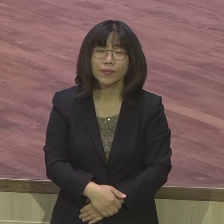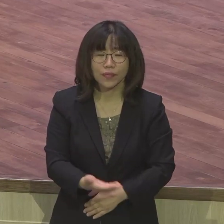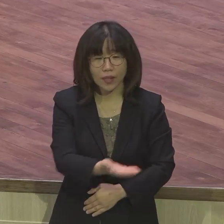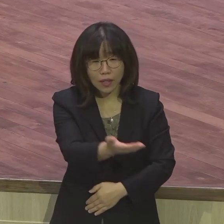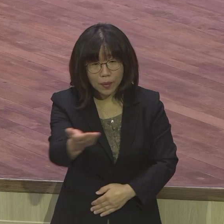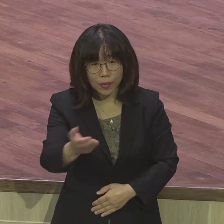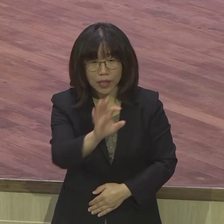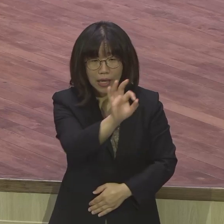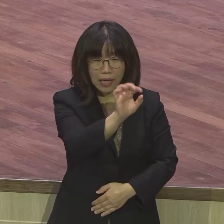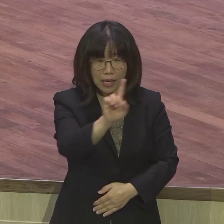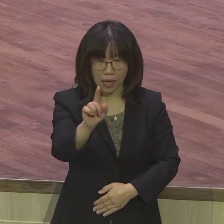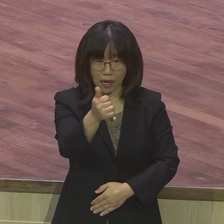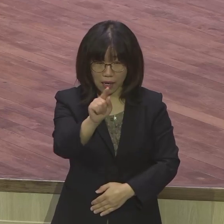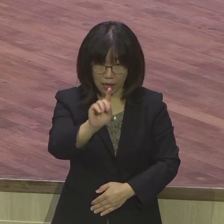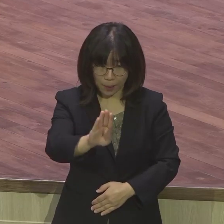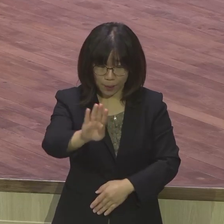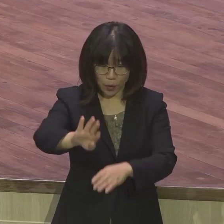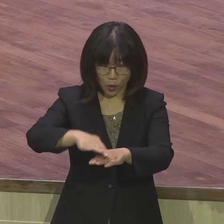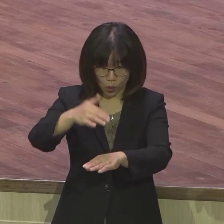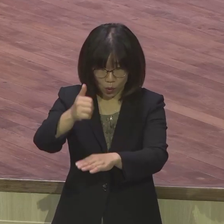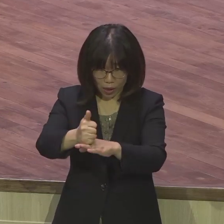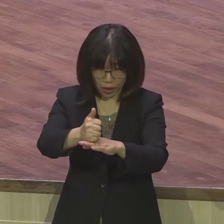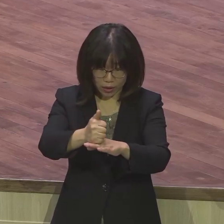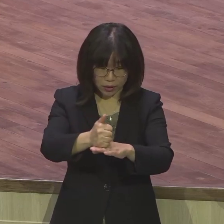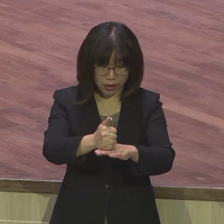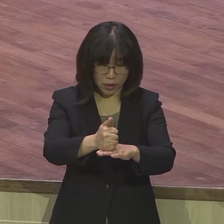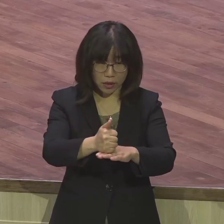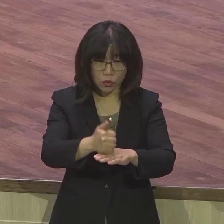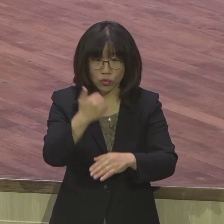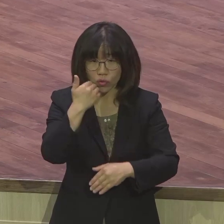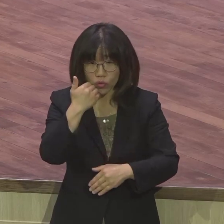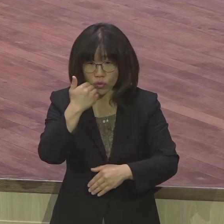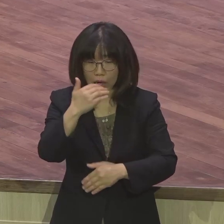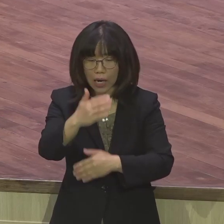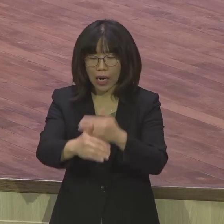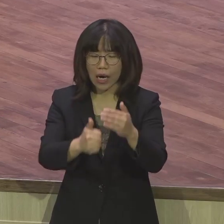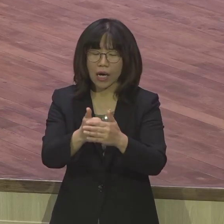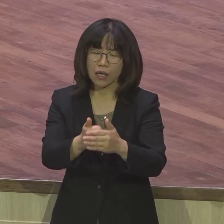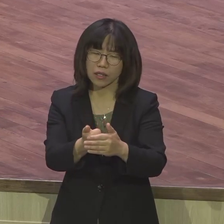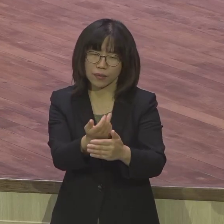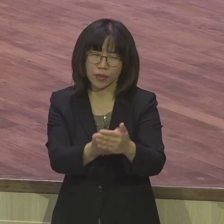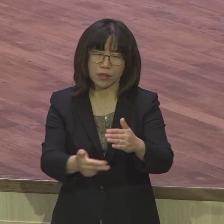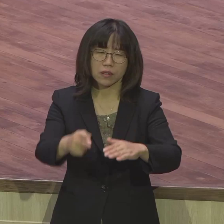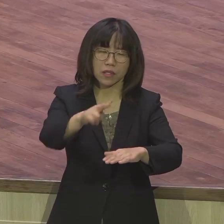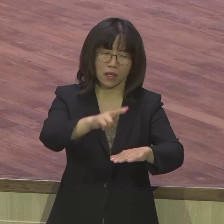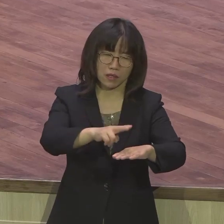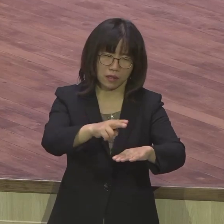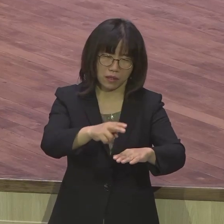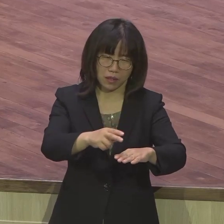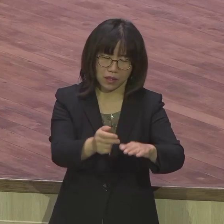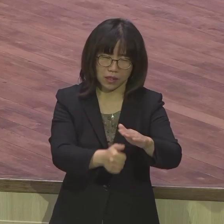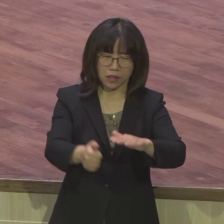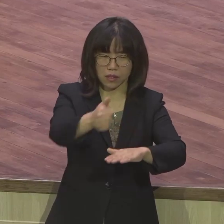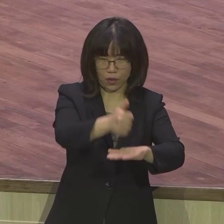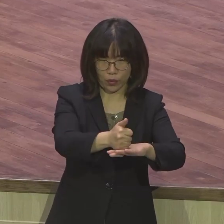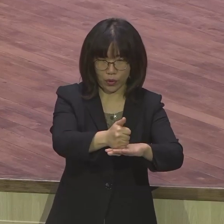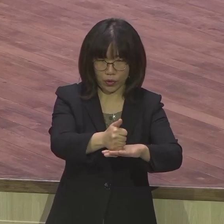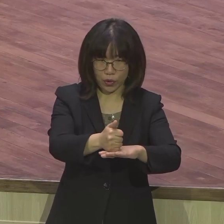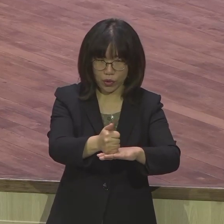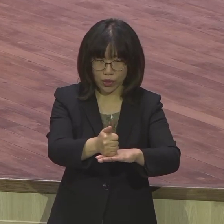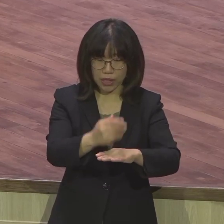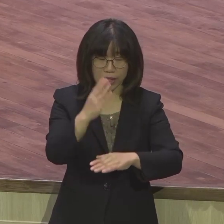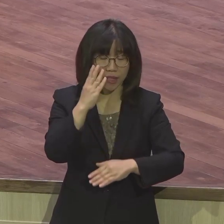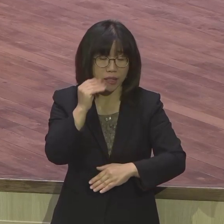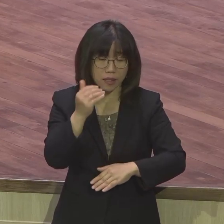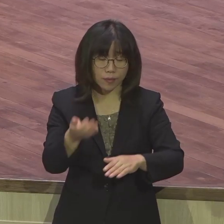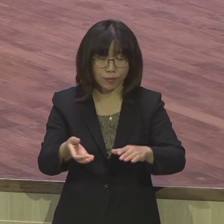여러분 아방이 하나님이 세운 종이잖아요. 왕이잖아요. 근데 신전까지 세워가지고